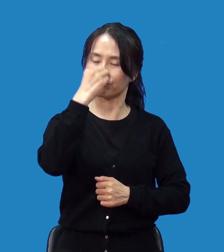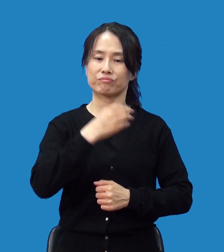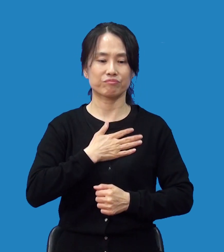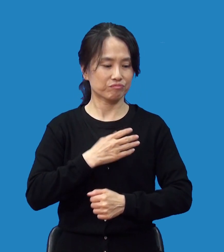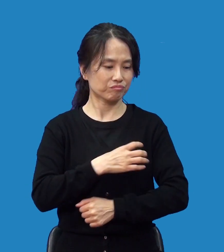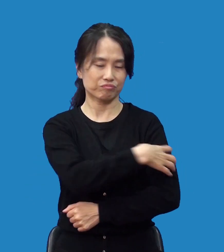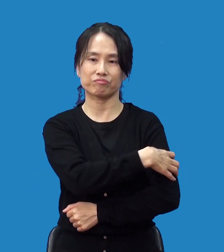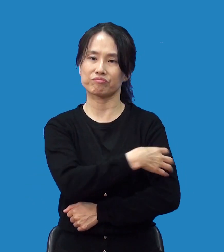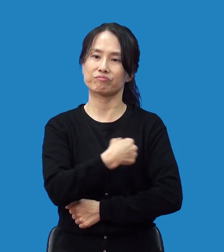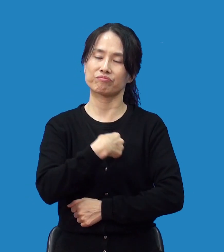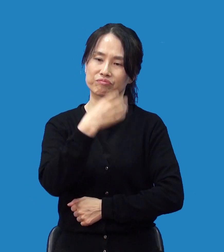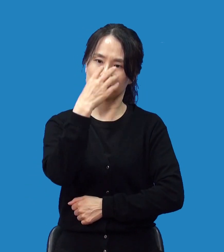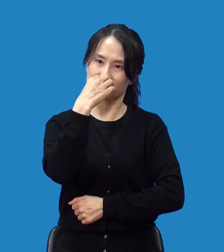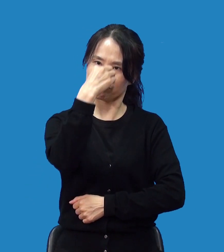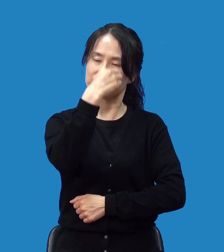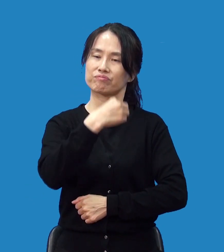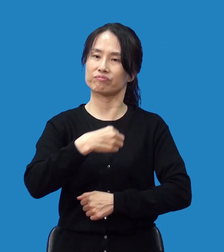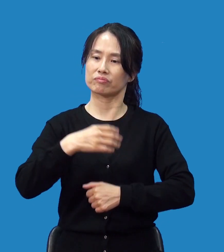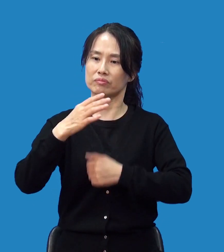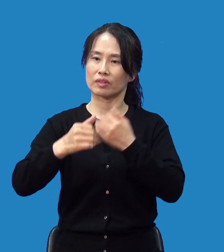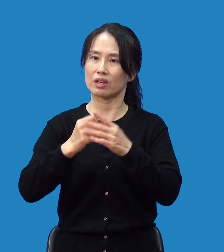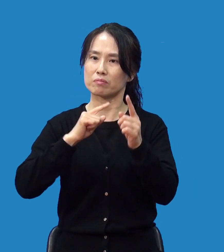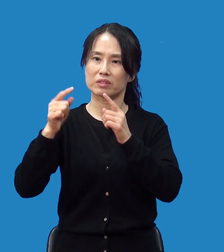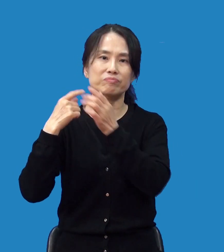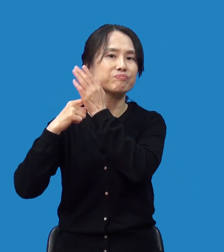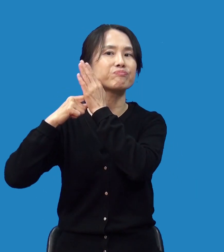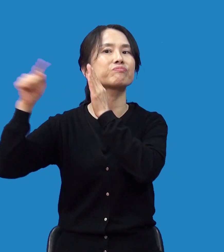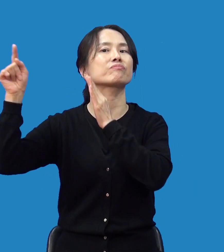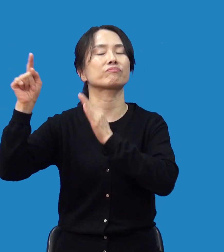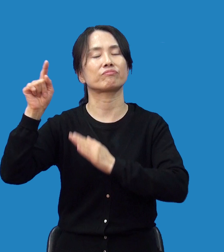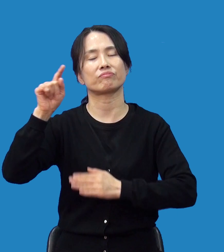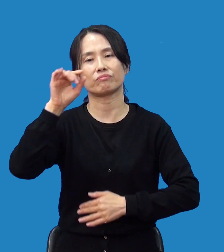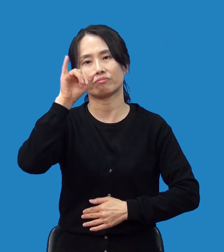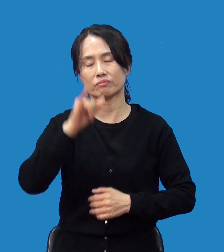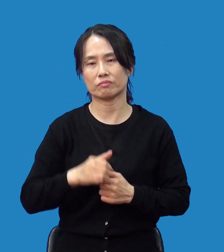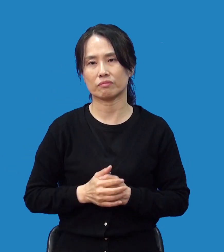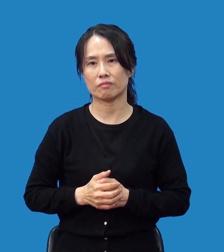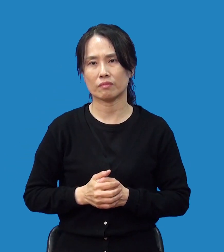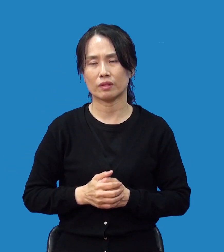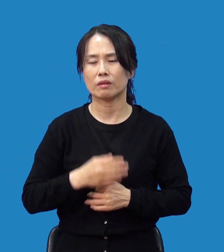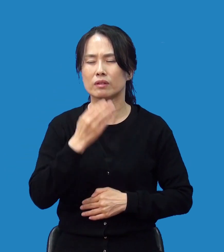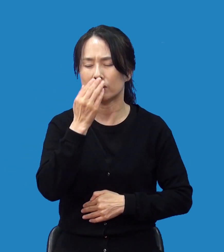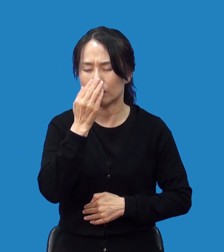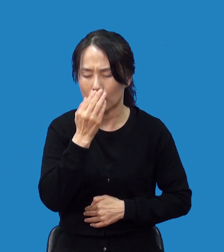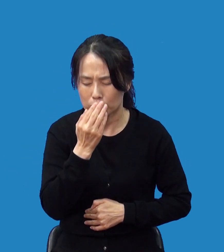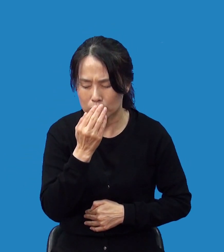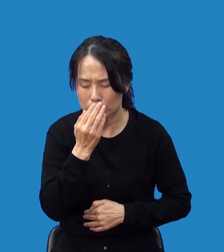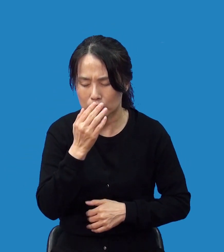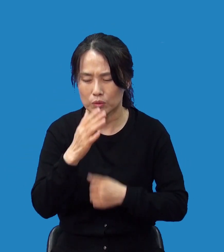권력의 자리에서 말씀의 자리로 겸손하게 내려와야 합니다.